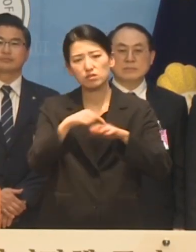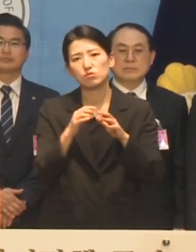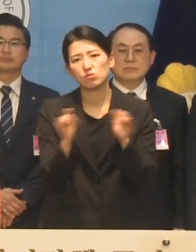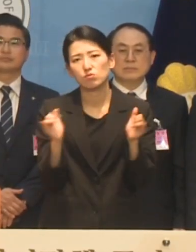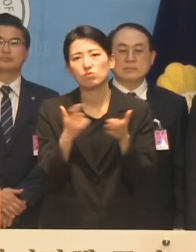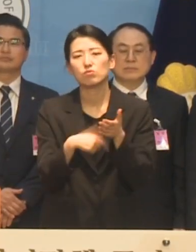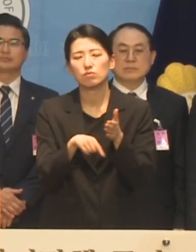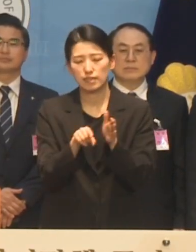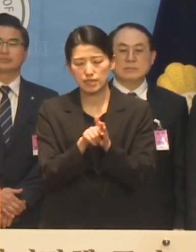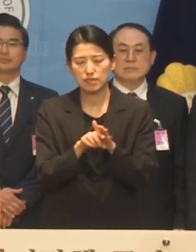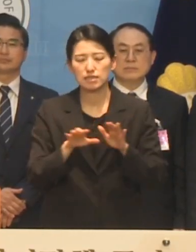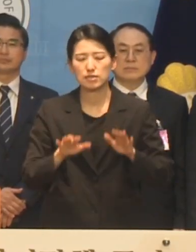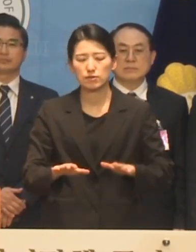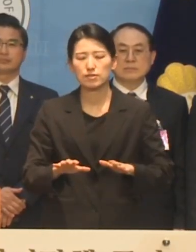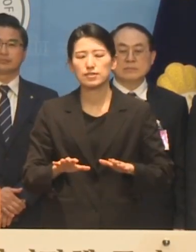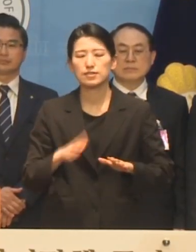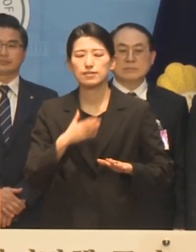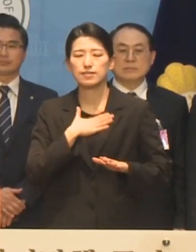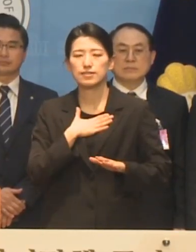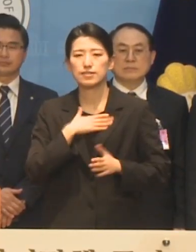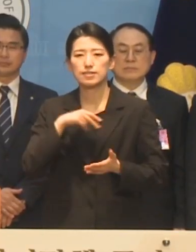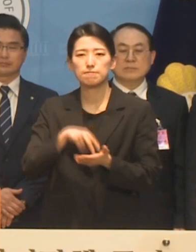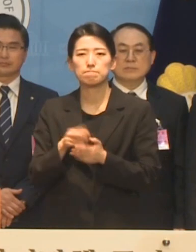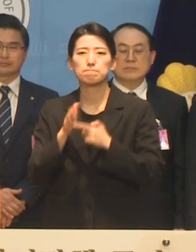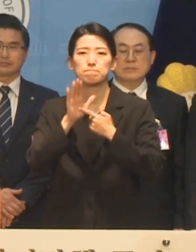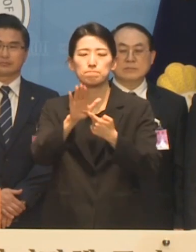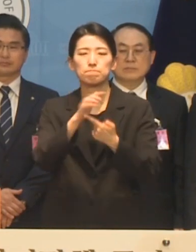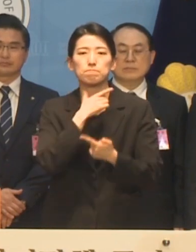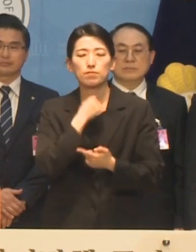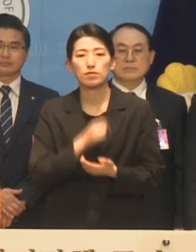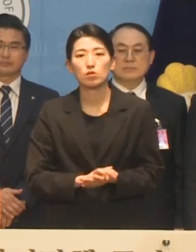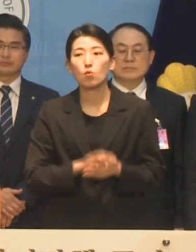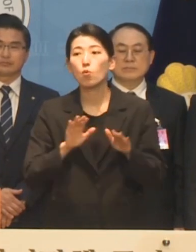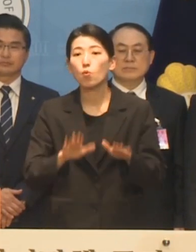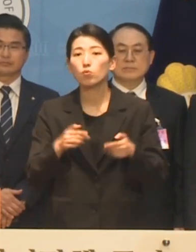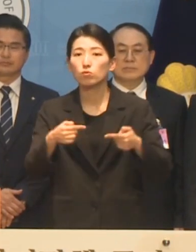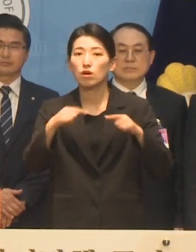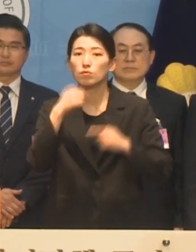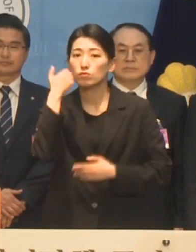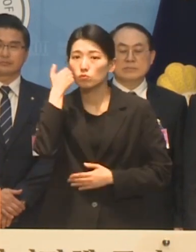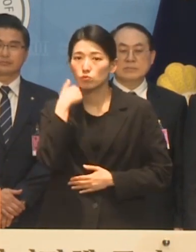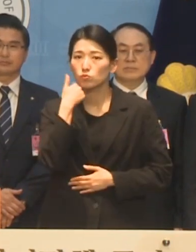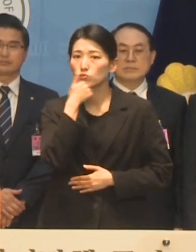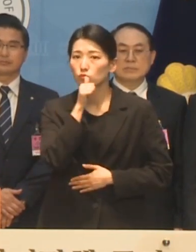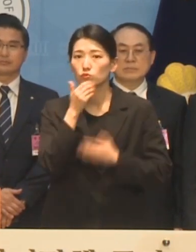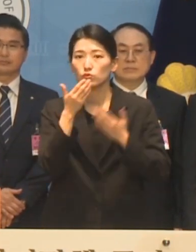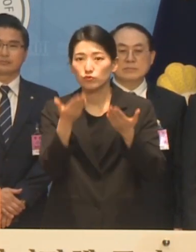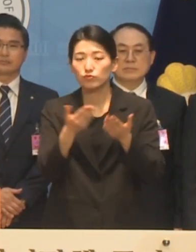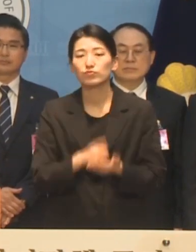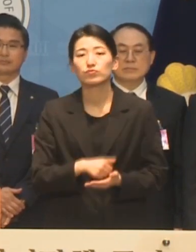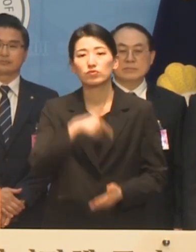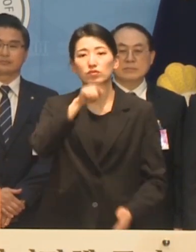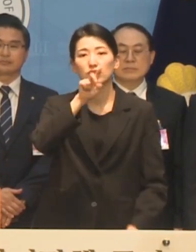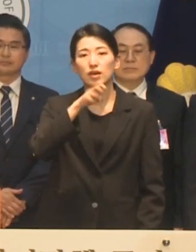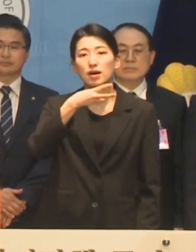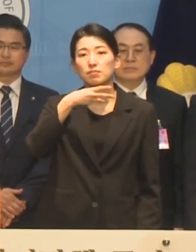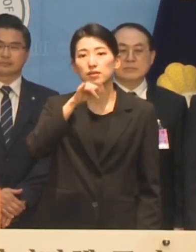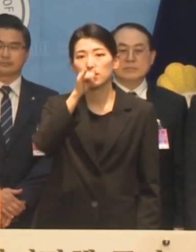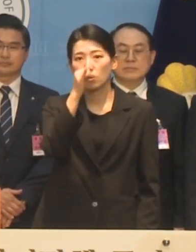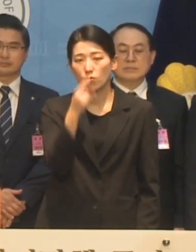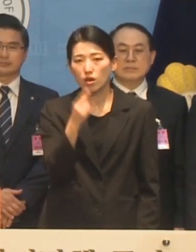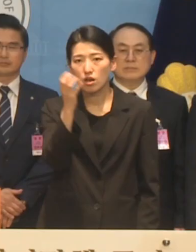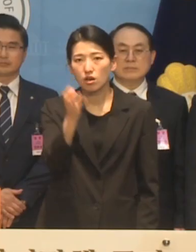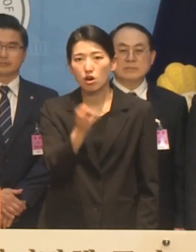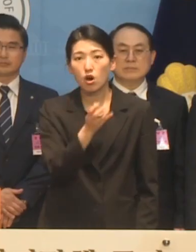하시고자 합니다. 오늘 오신 분들을 소개해 드리도록 하겠습니다. 우리 감리회 거룩성 회복